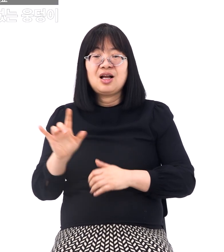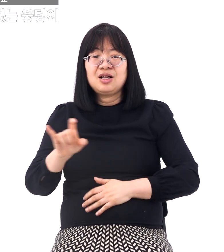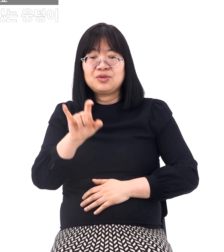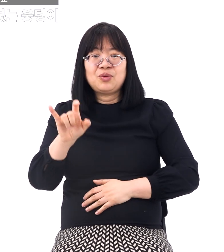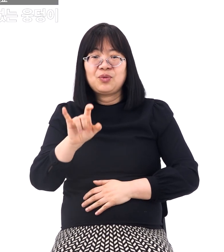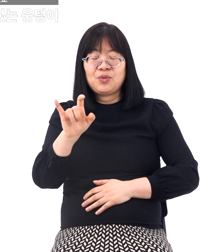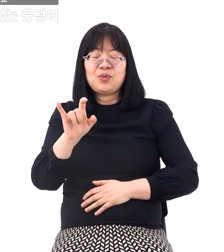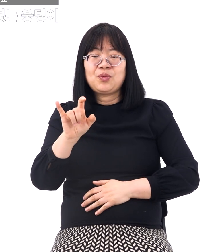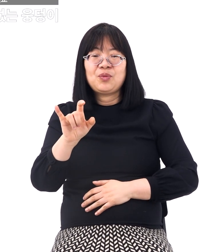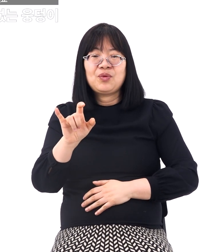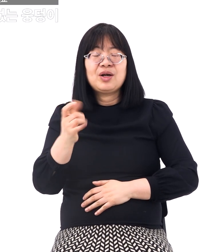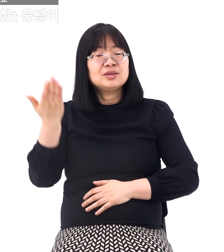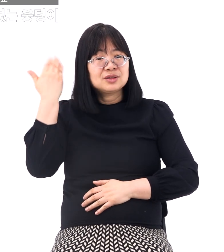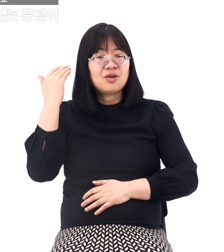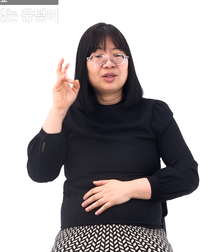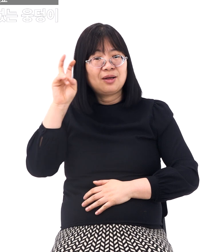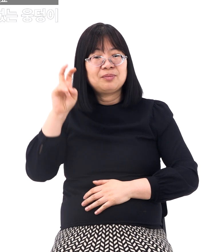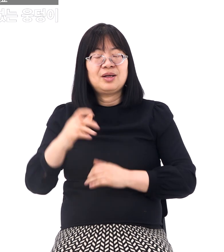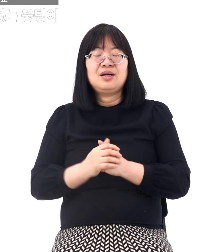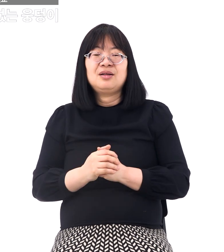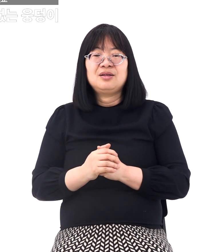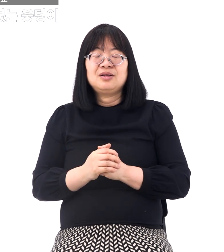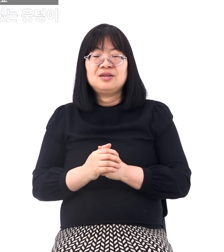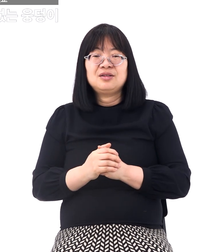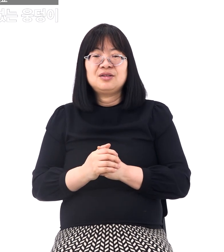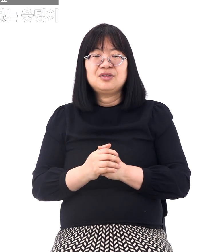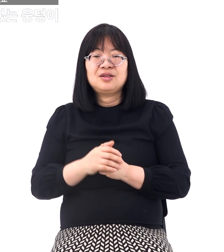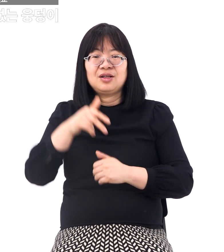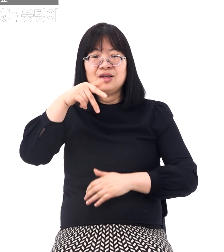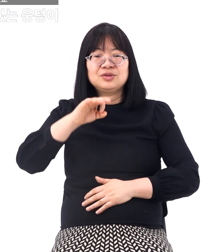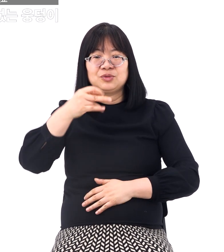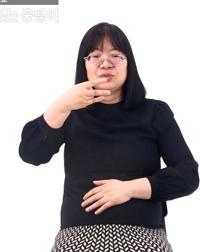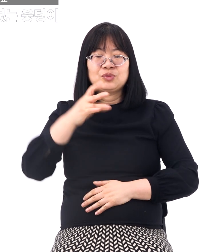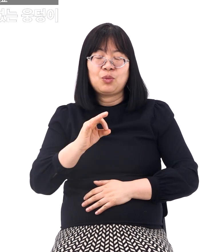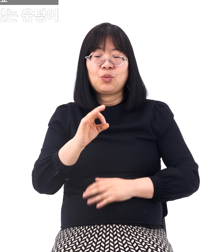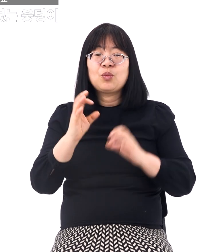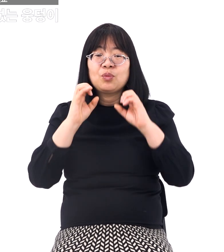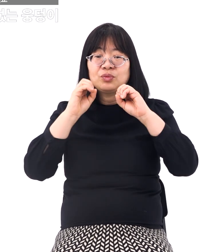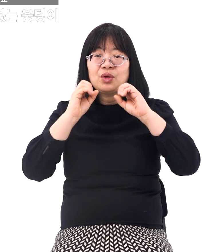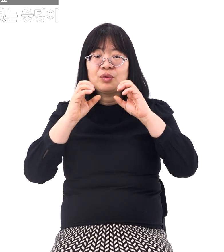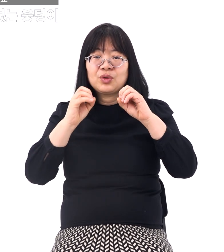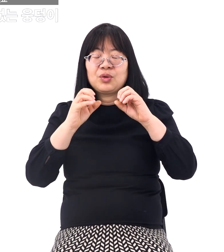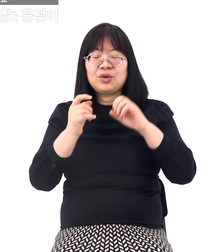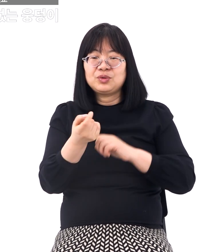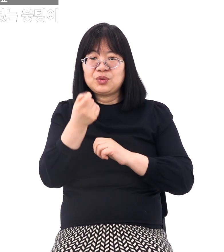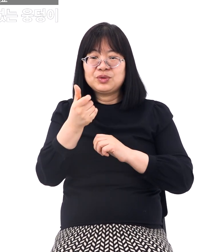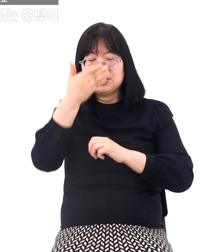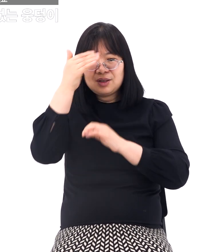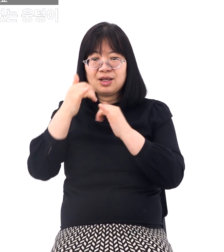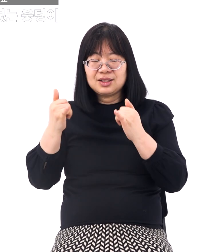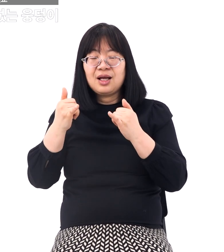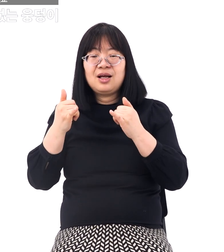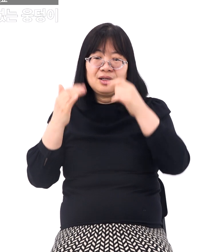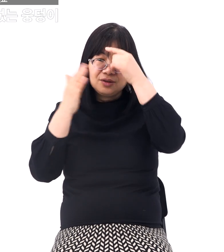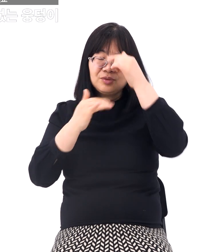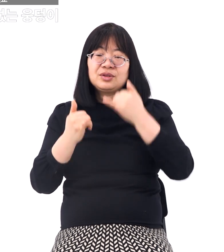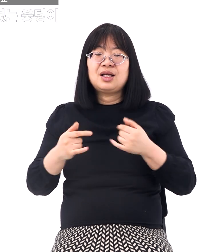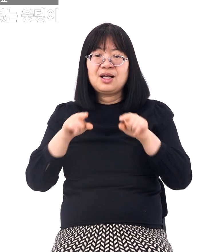코로나 이전이겠죠. 저희가 중동 선교를 쭉 소수의 청년들과